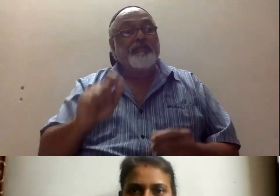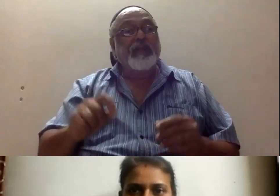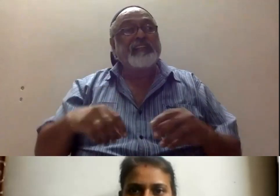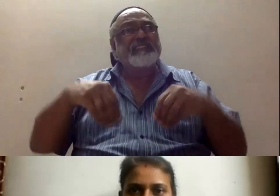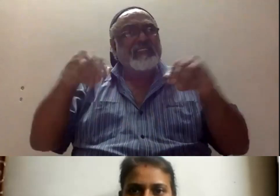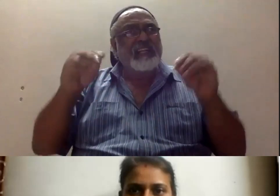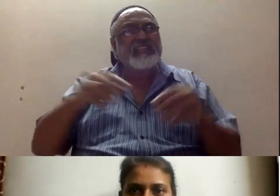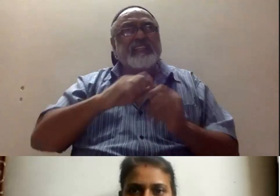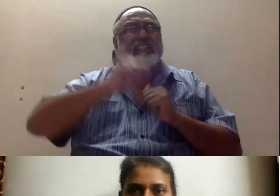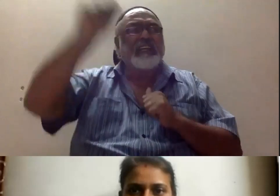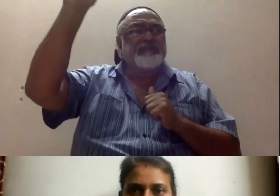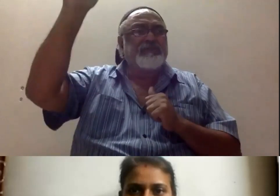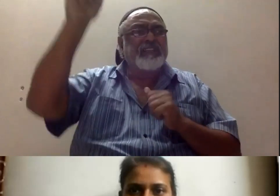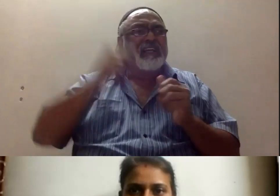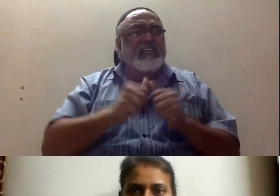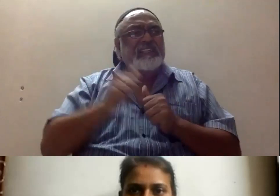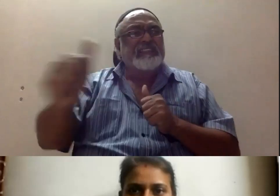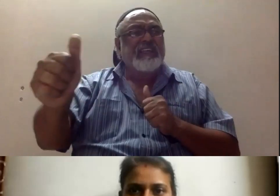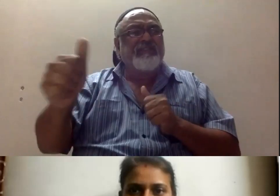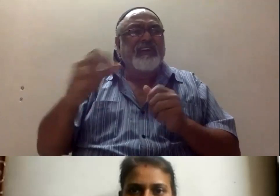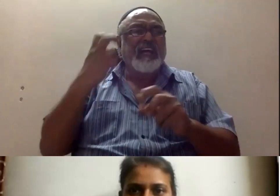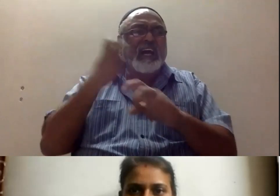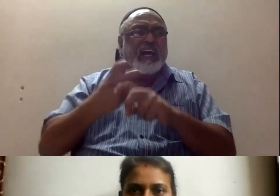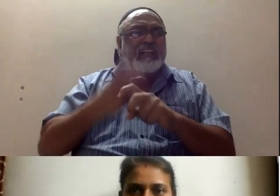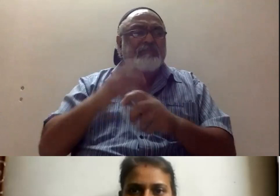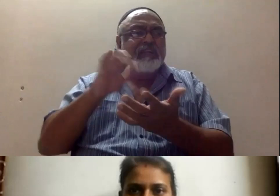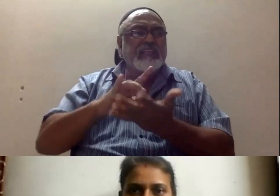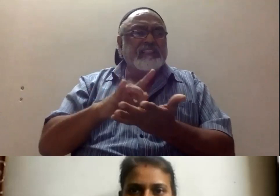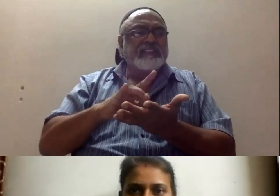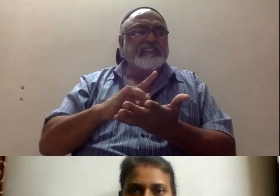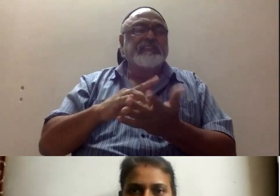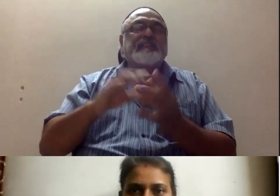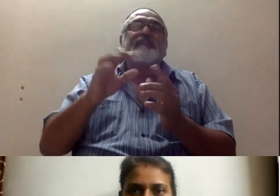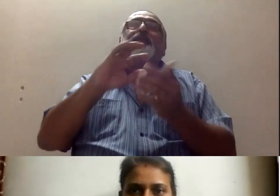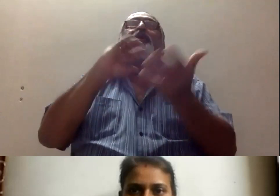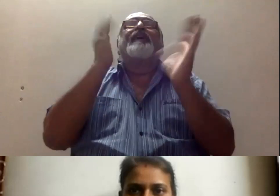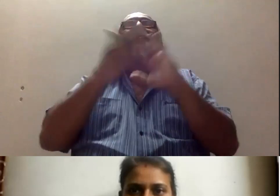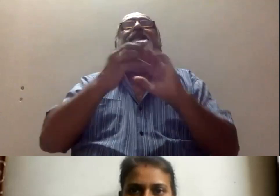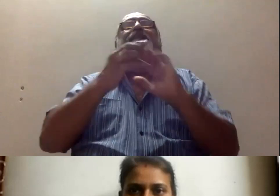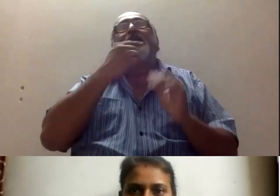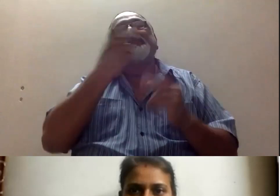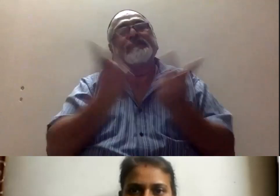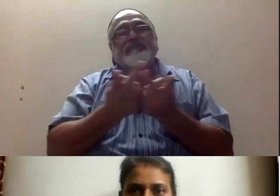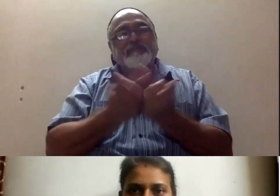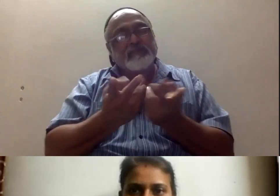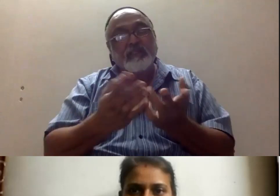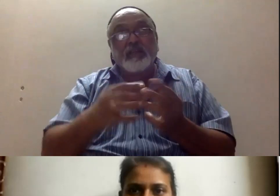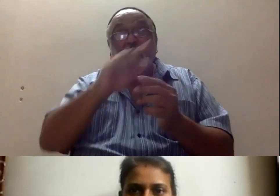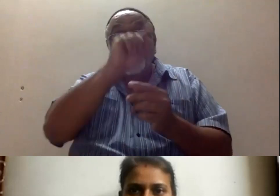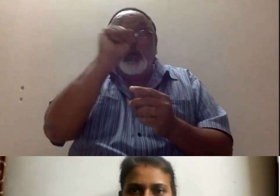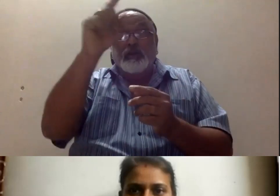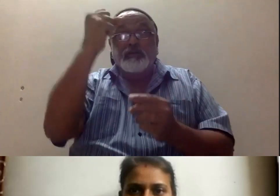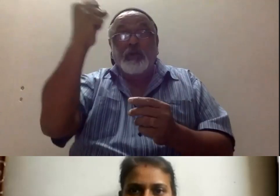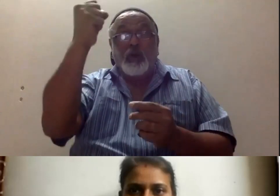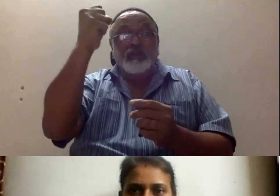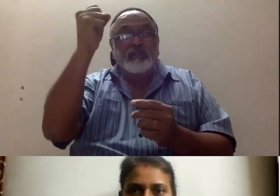इतना दूर इतना मुश्किल में, दुनिया वही कहेगी। लेकिन मकसद जब स्ट्रांग होता है तो रास्ता